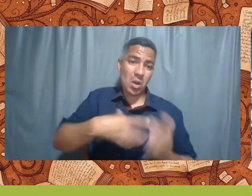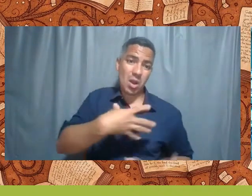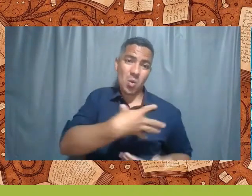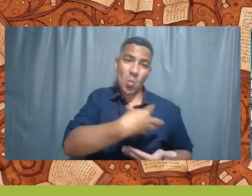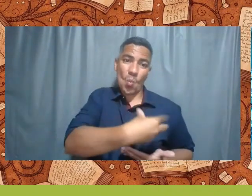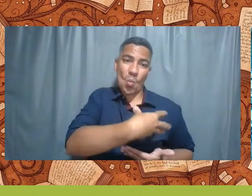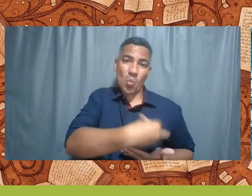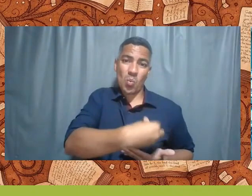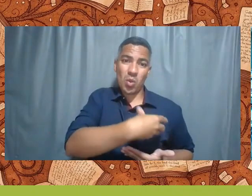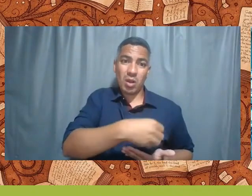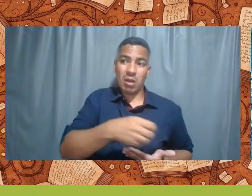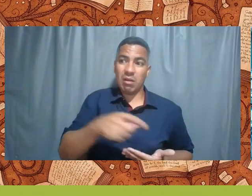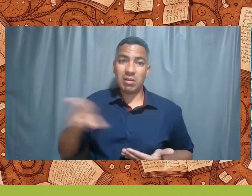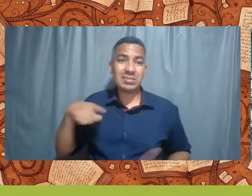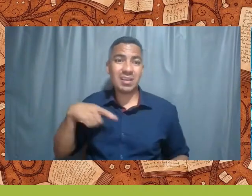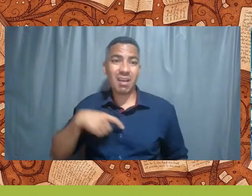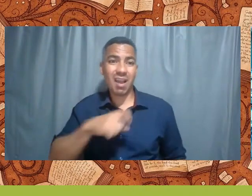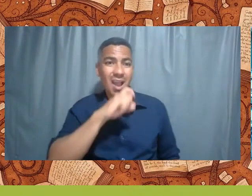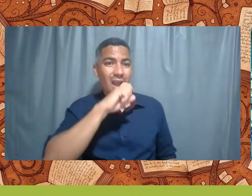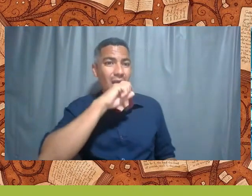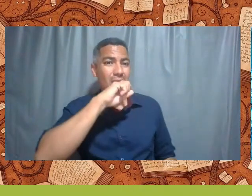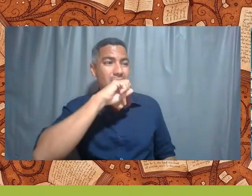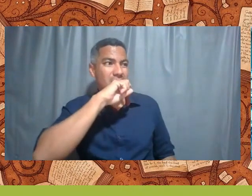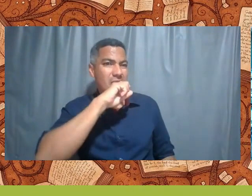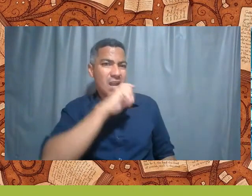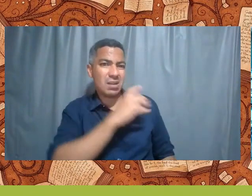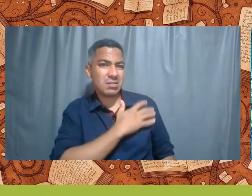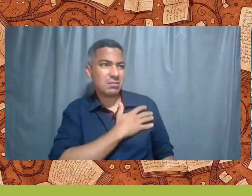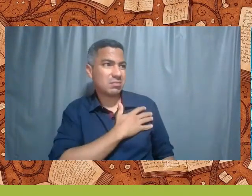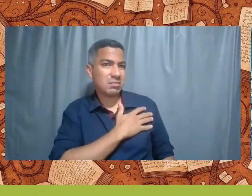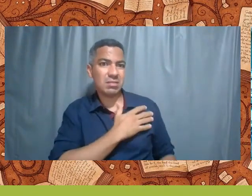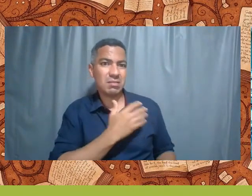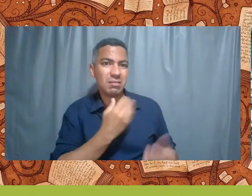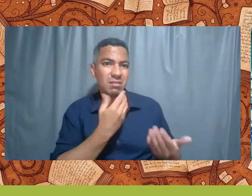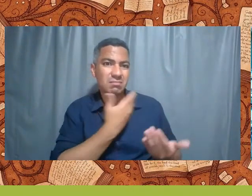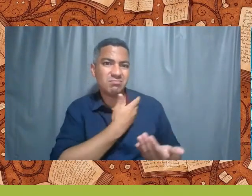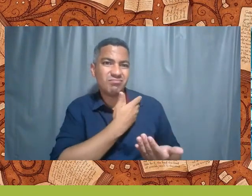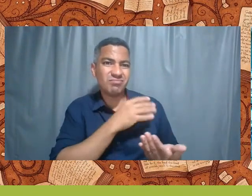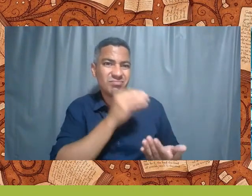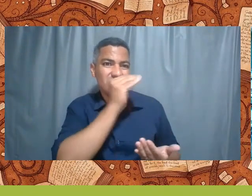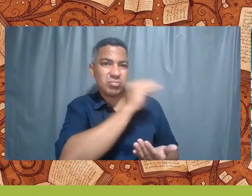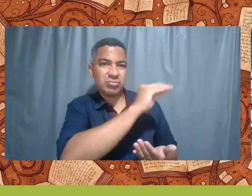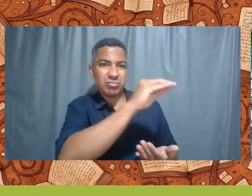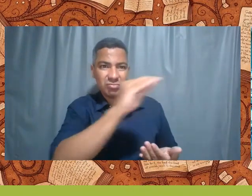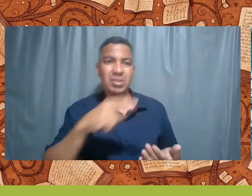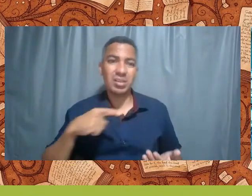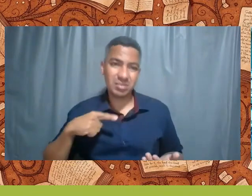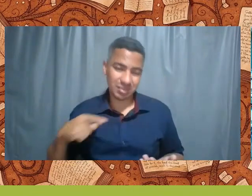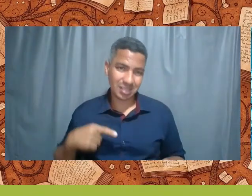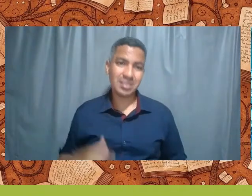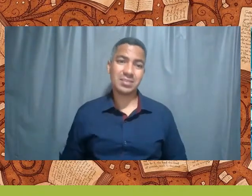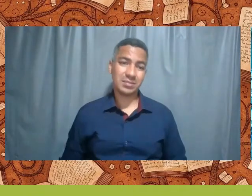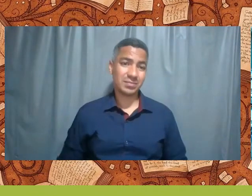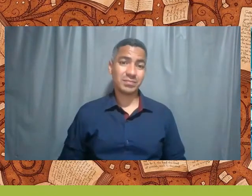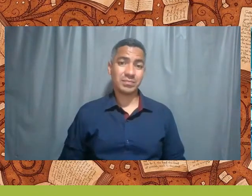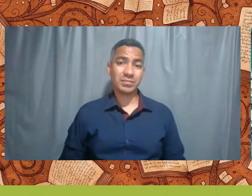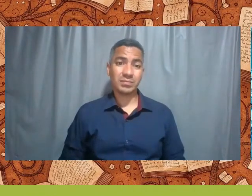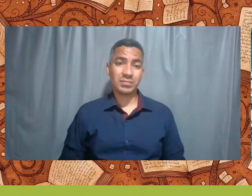agora, essa condensação da mulher, a figura da mãe, de esposa,